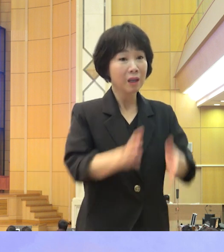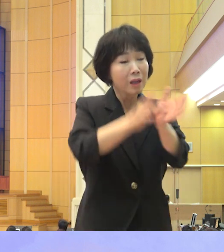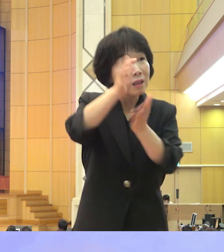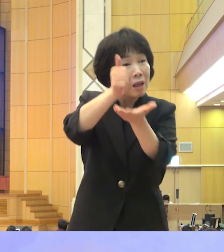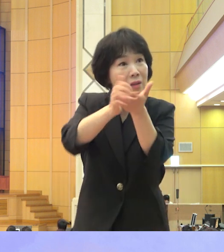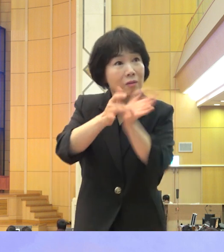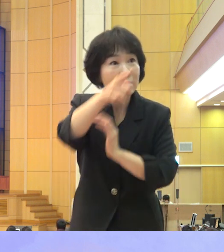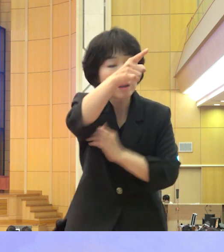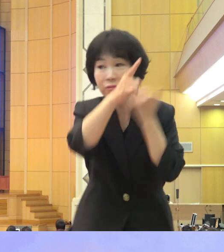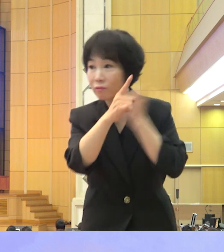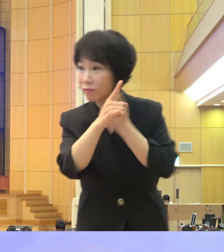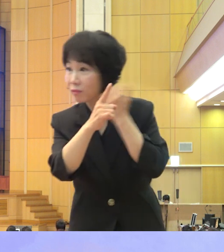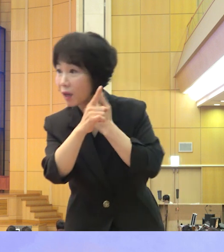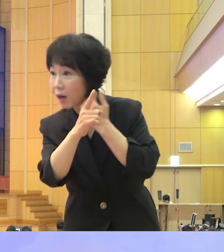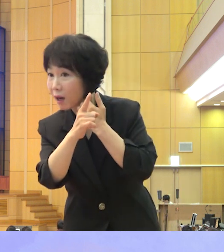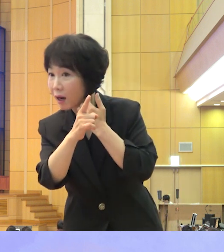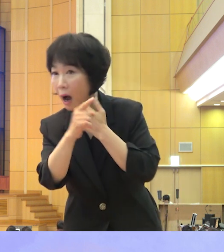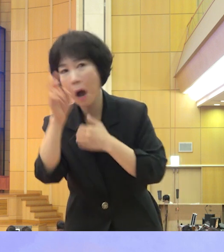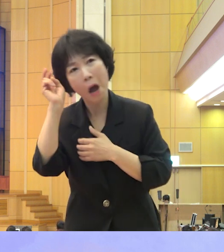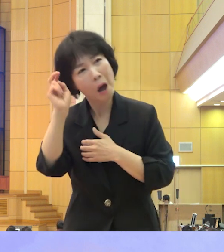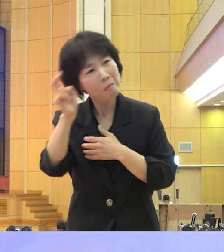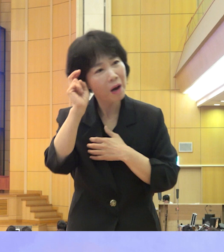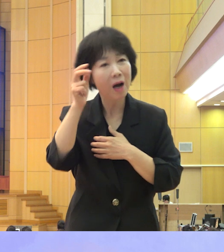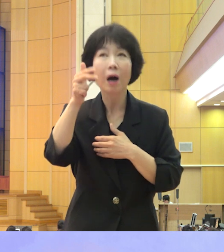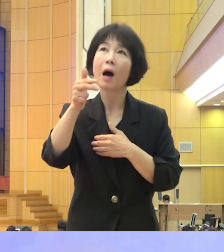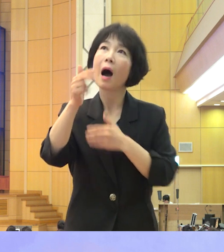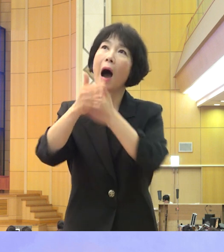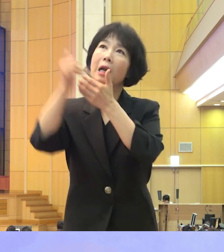중에 하나라고 하더이다.